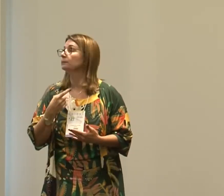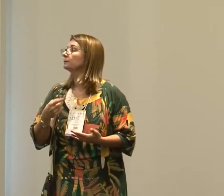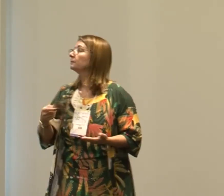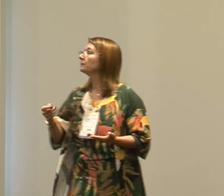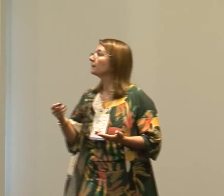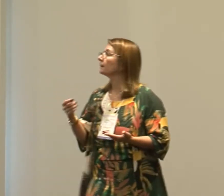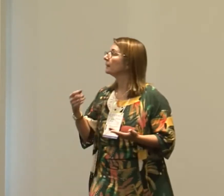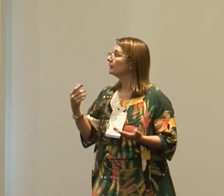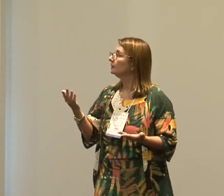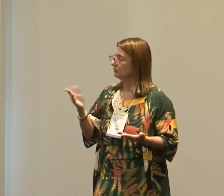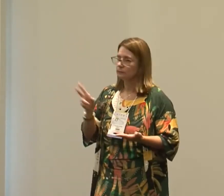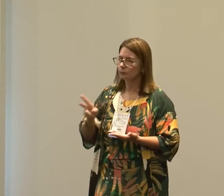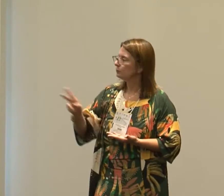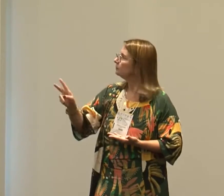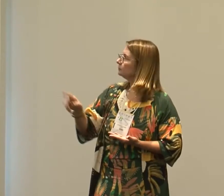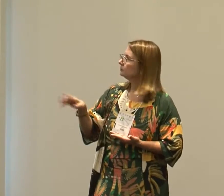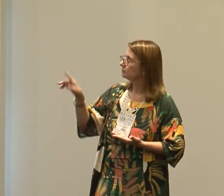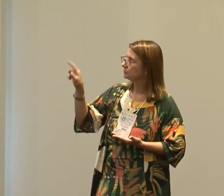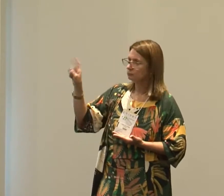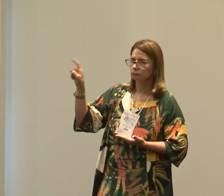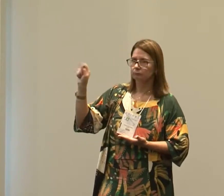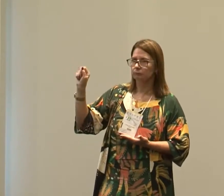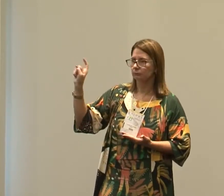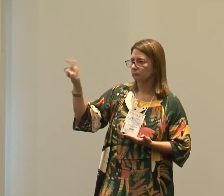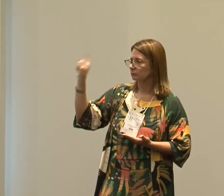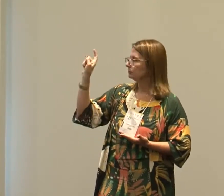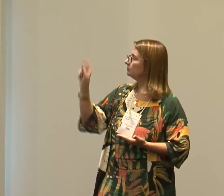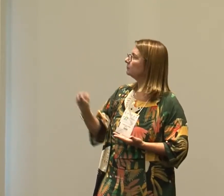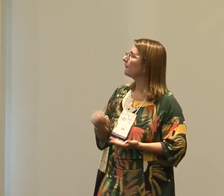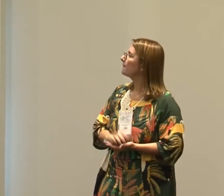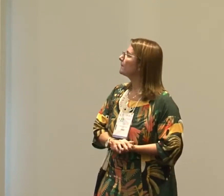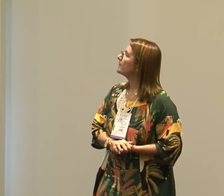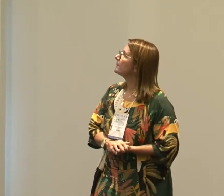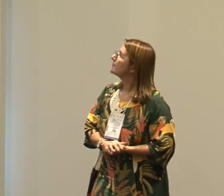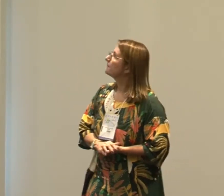ciências para crianças surdas, para alunos surdos. Pode passar.